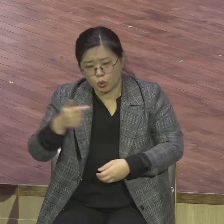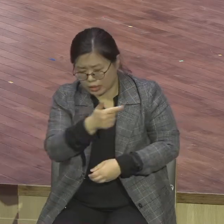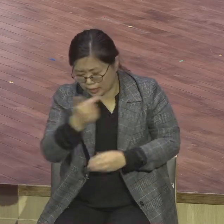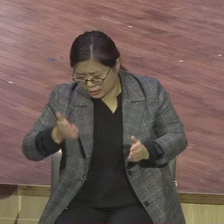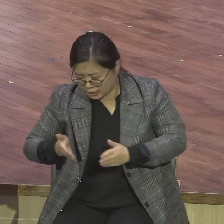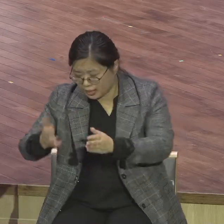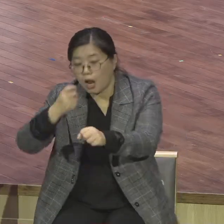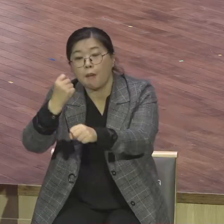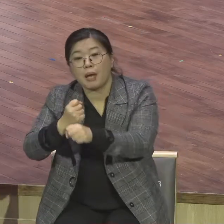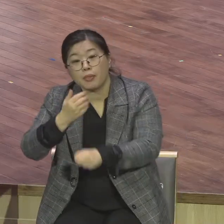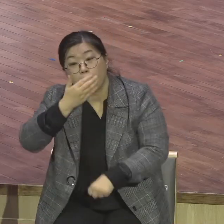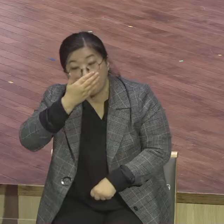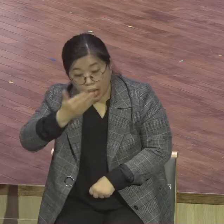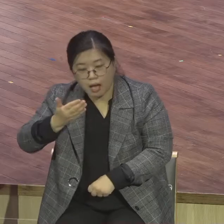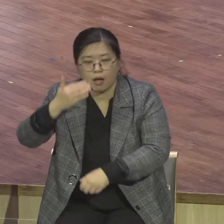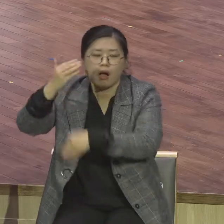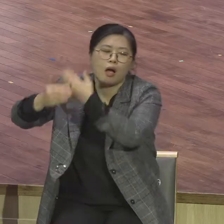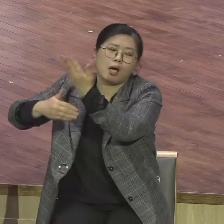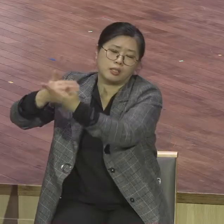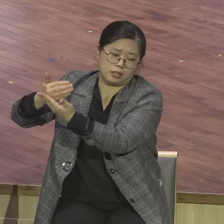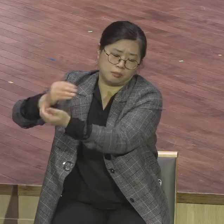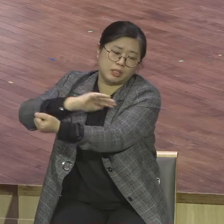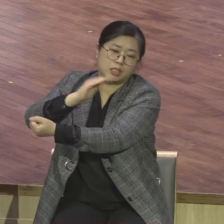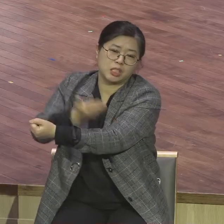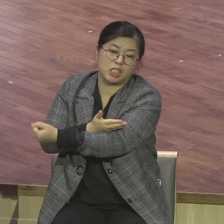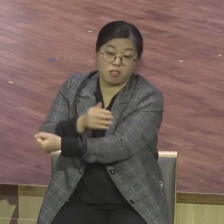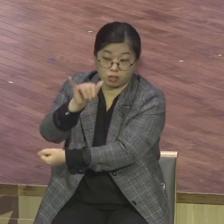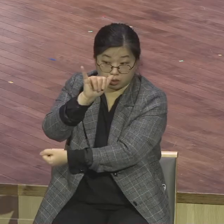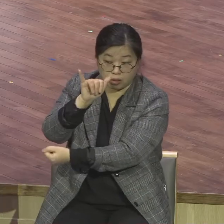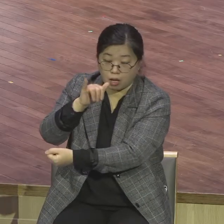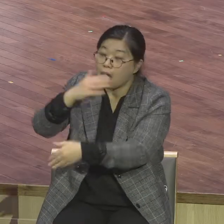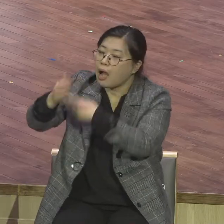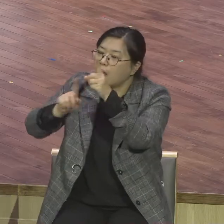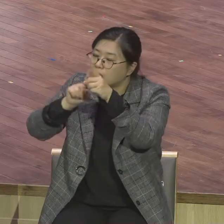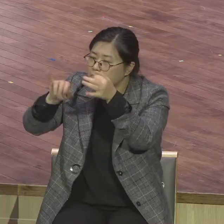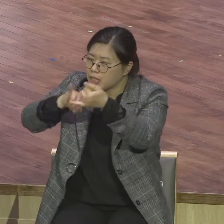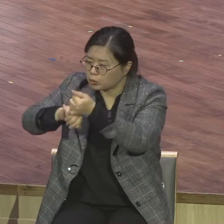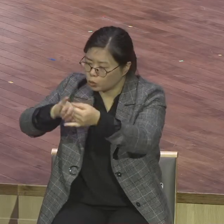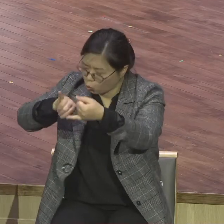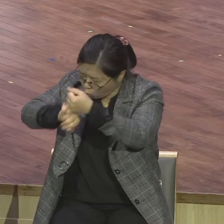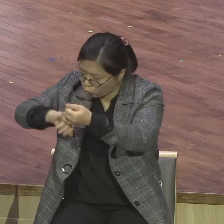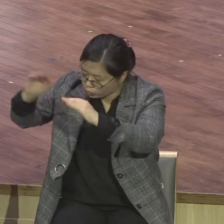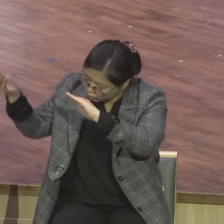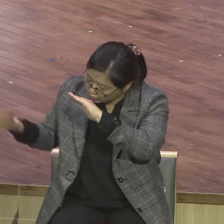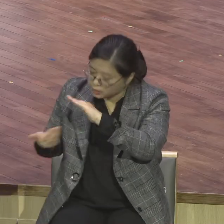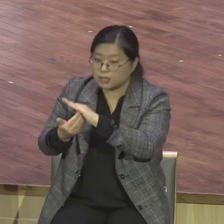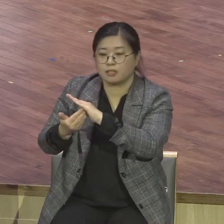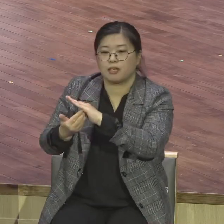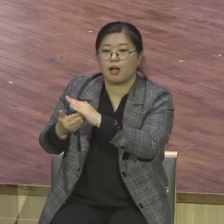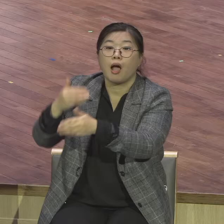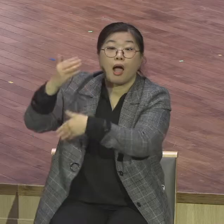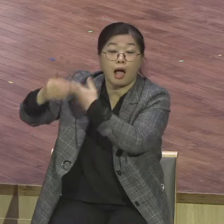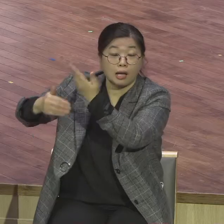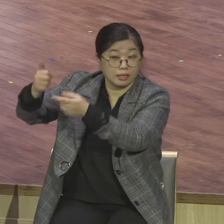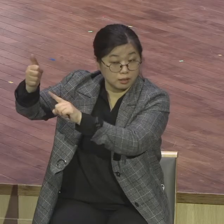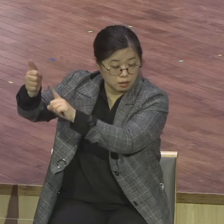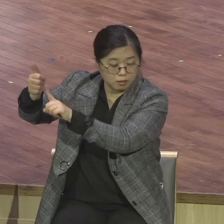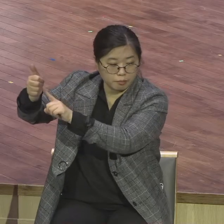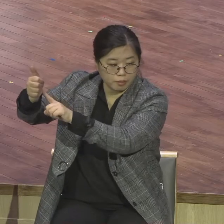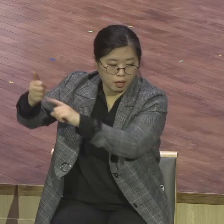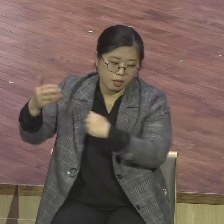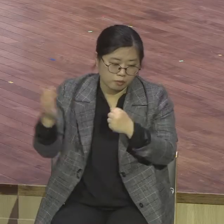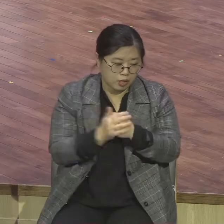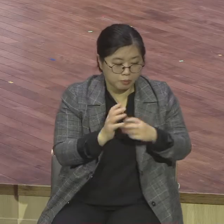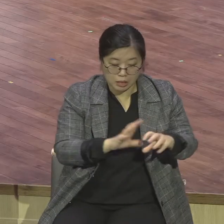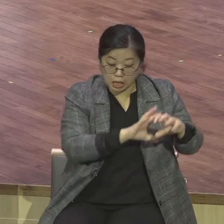아멘. 약속을 반드시 말씀을 지키시는 프라미스 캐프. 이 어두움의 환경 가운데서도